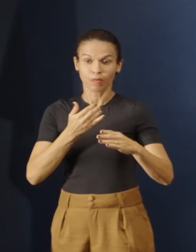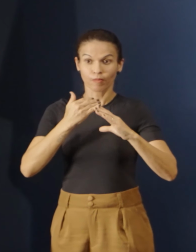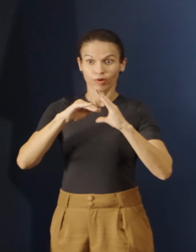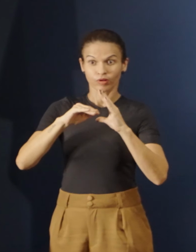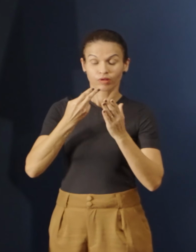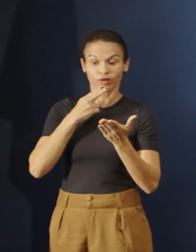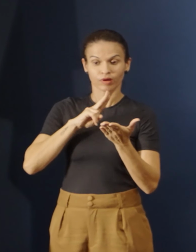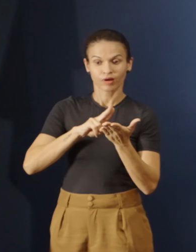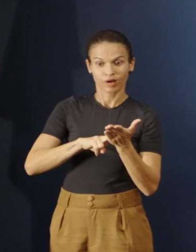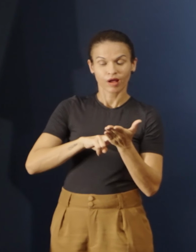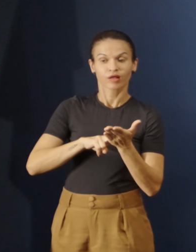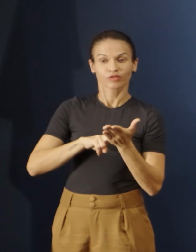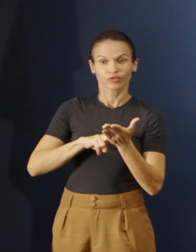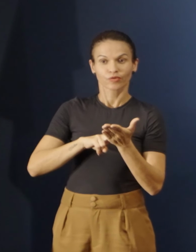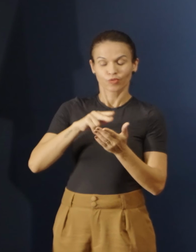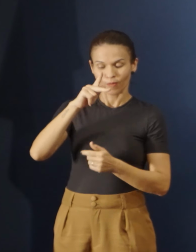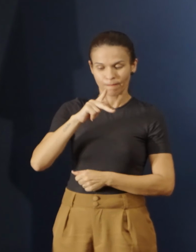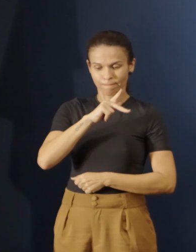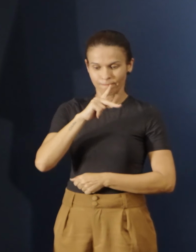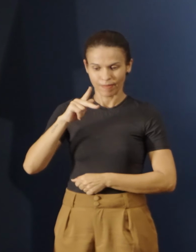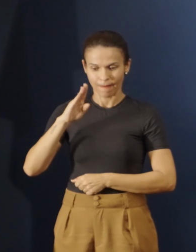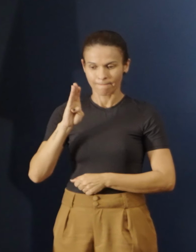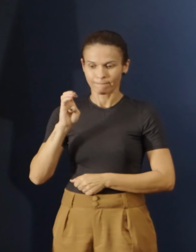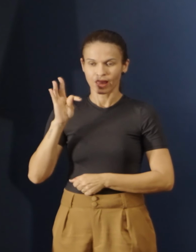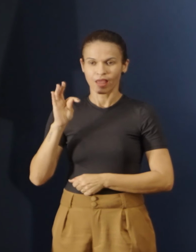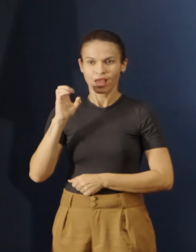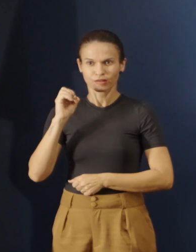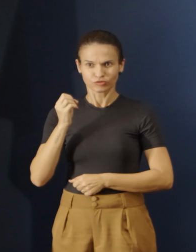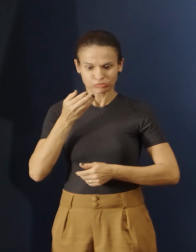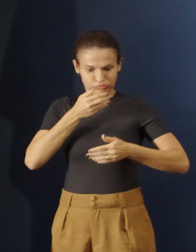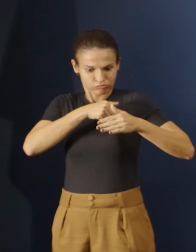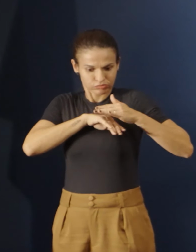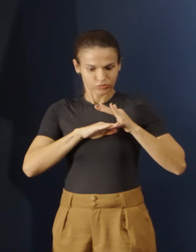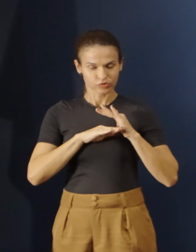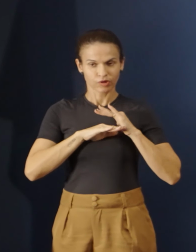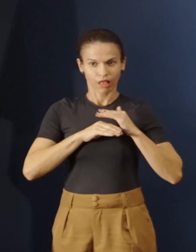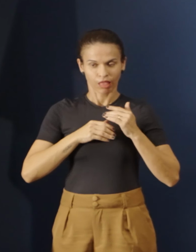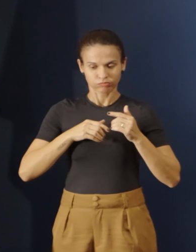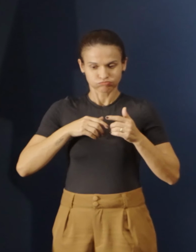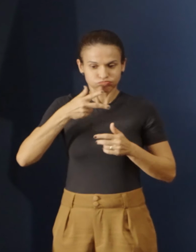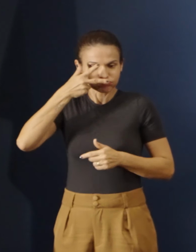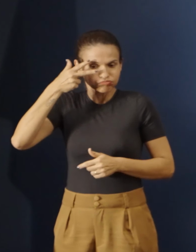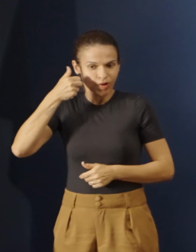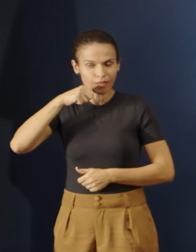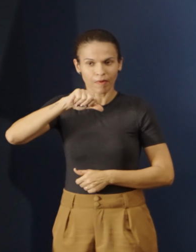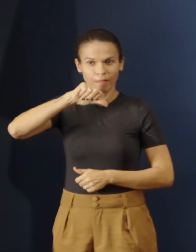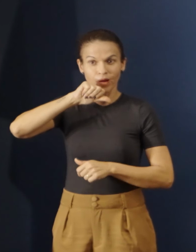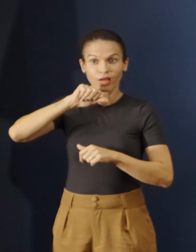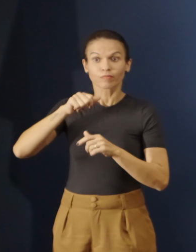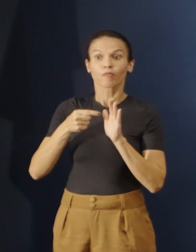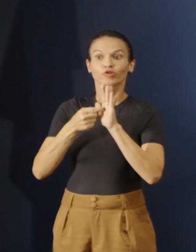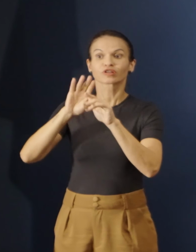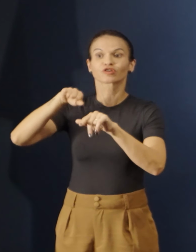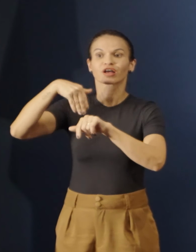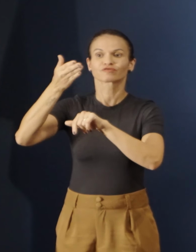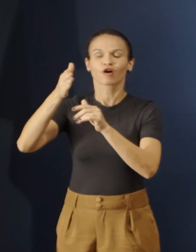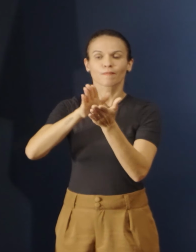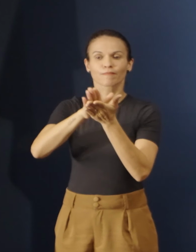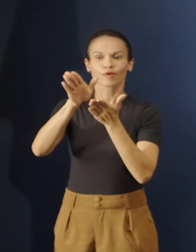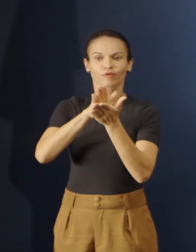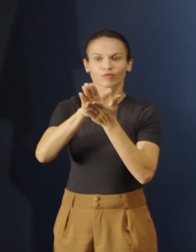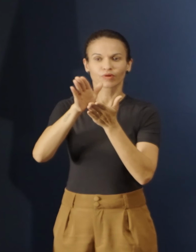do Frei Beto, que é mandadas sair da cadeia, dentro do sutiã da mãe dele, postadas do lado de fora e publicadas